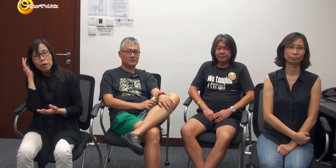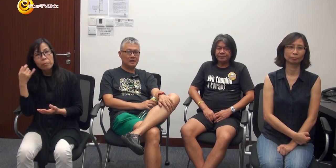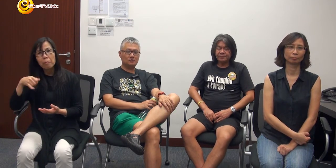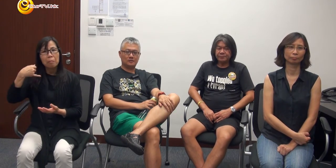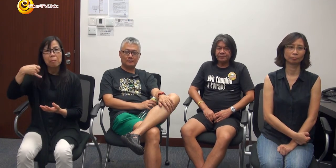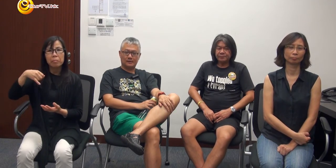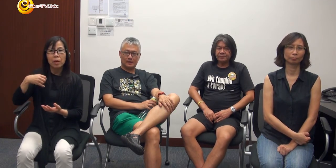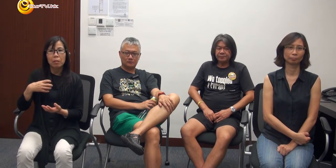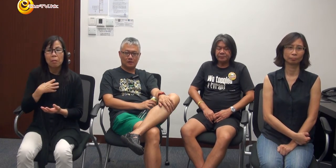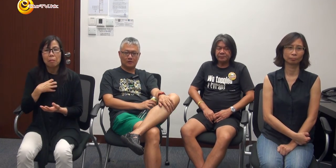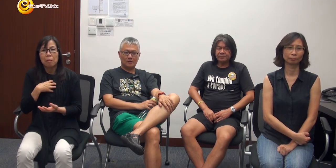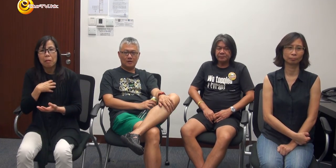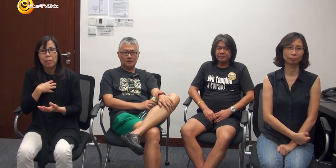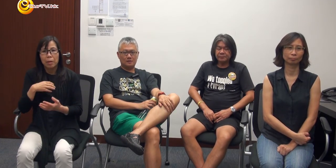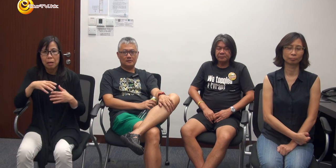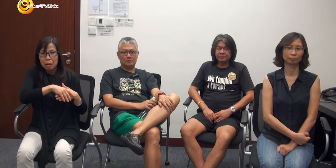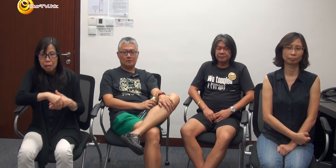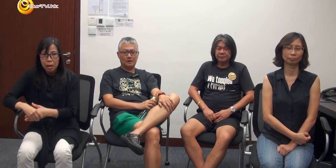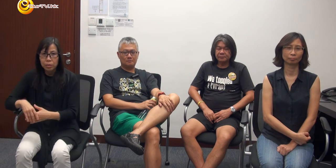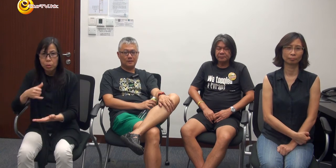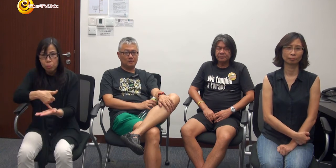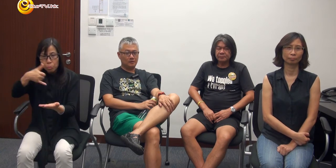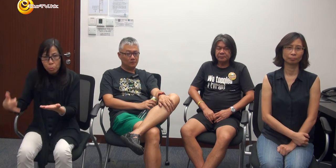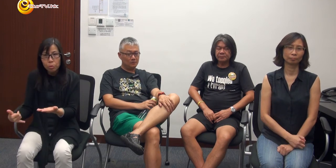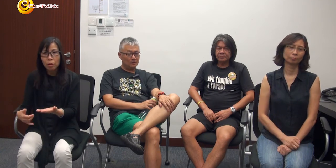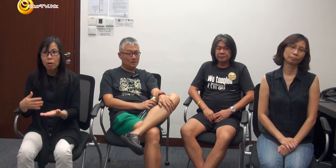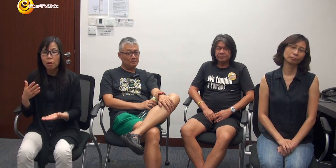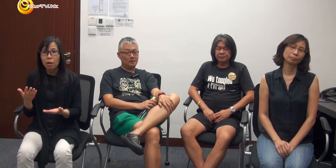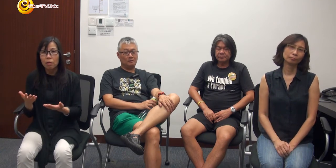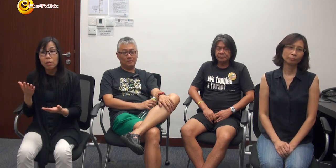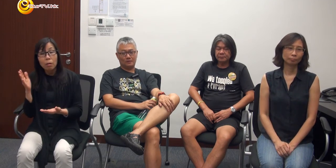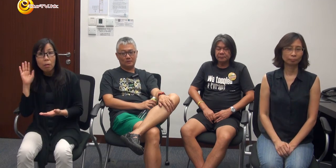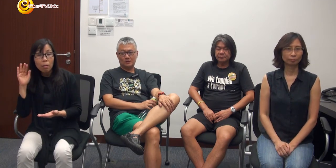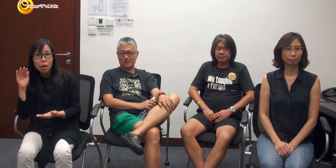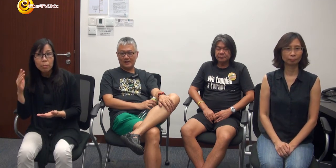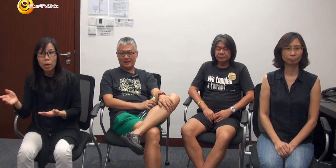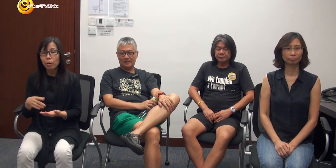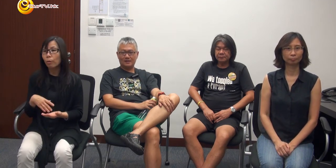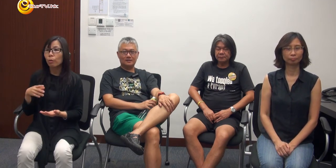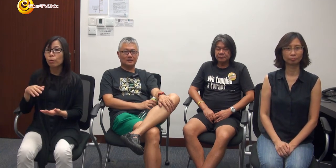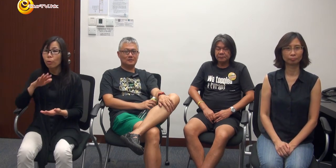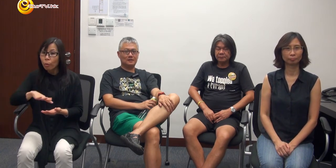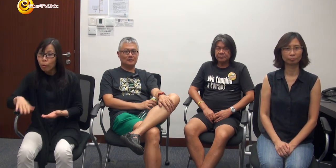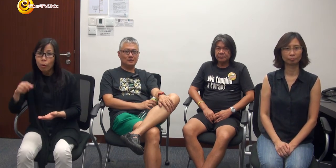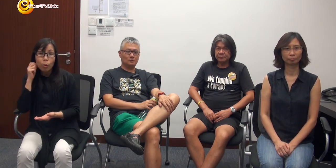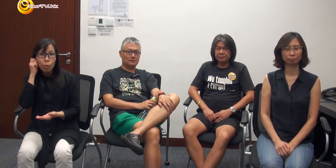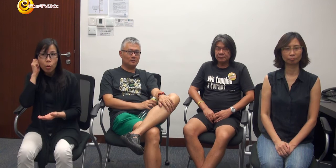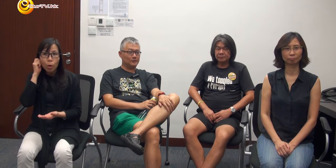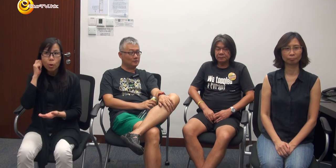驚住真係俾人拉落台，然之後可能俾佢個女、俾佢老婆唾棄，甚至好似早陣子我發咗個